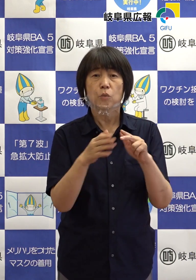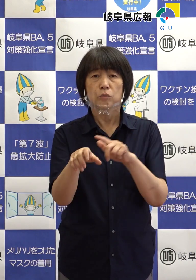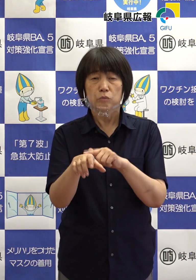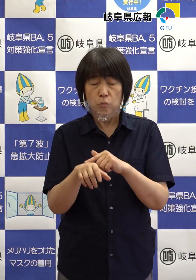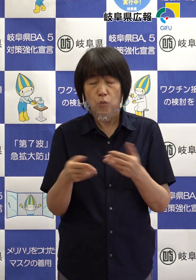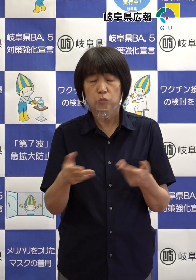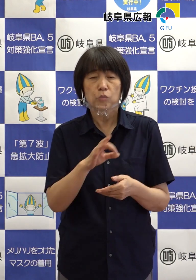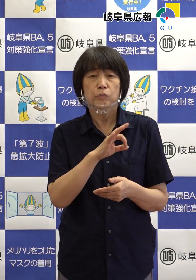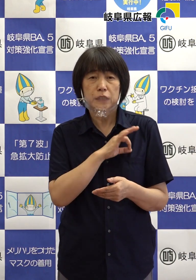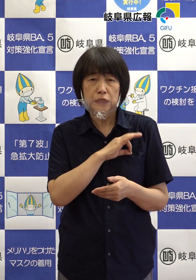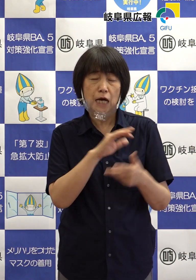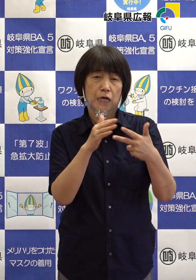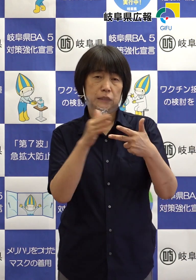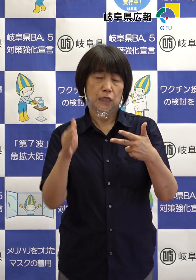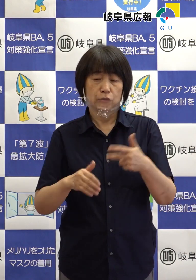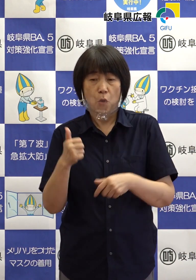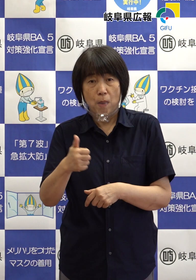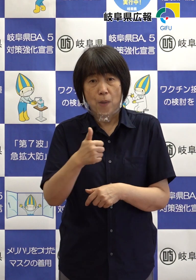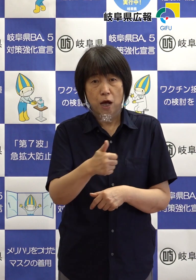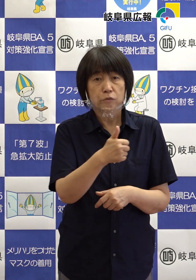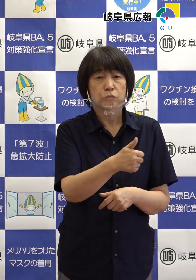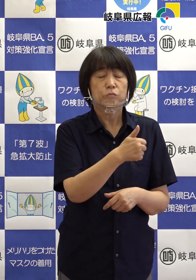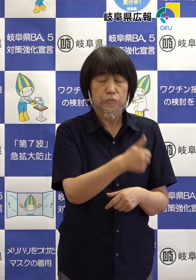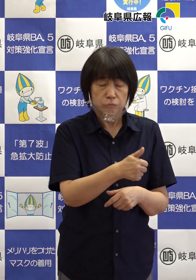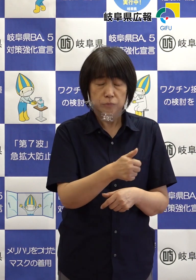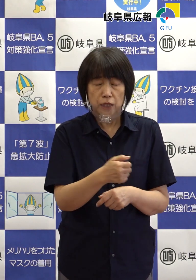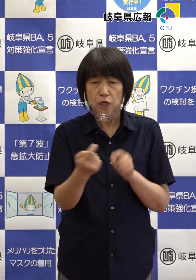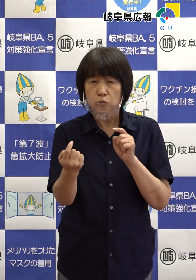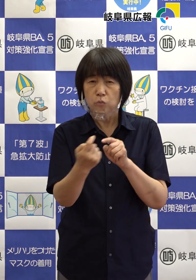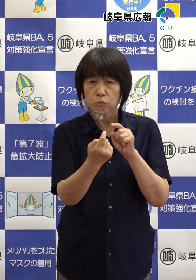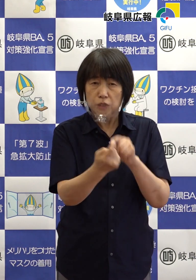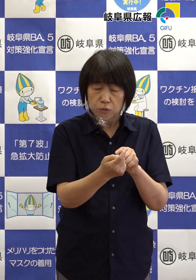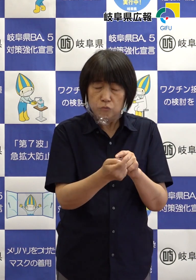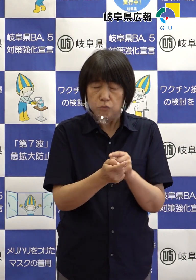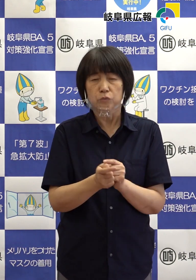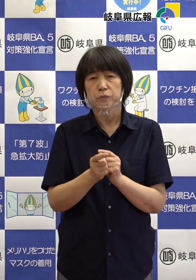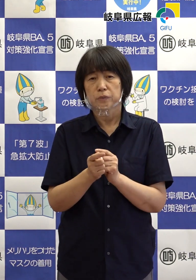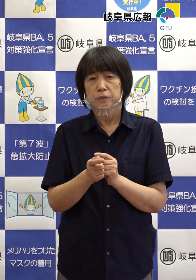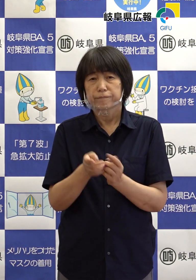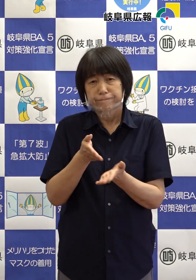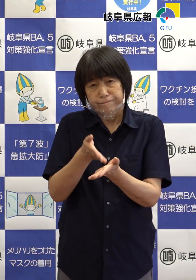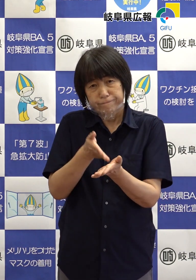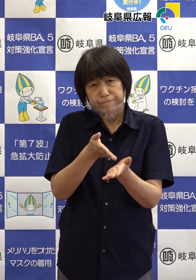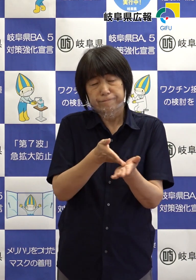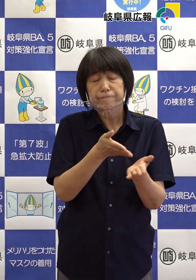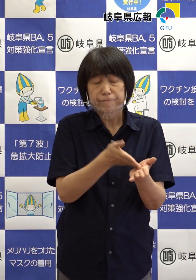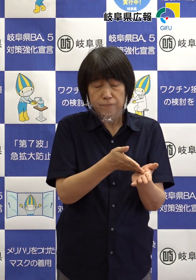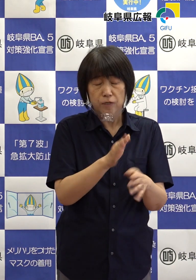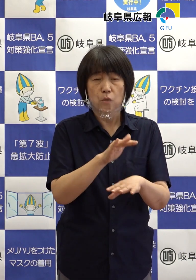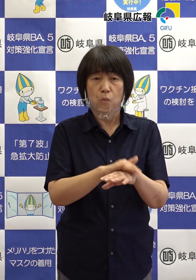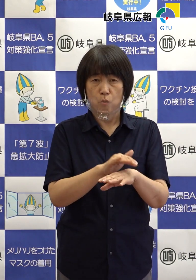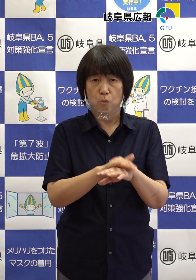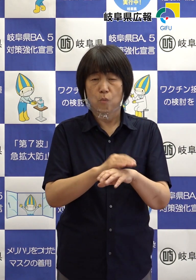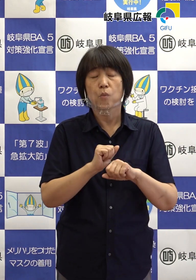あるというですね直接訴えかけるということをまお願いしようということでございまそれからワクチン接種はまああの